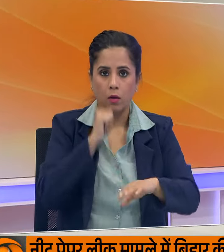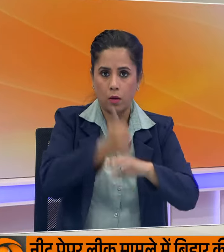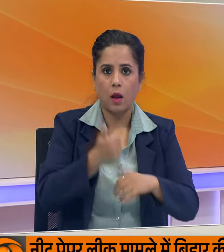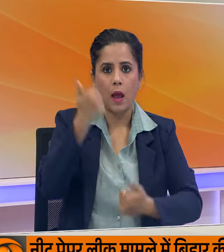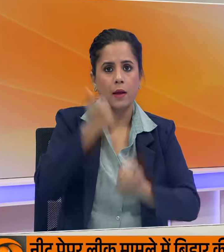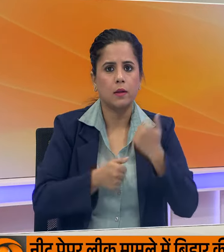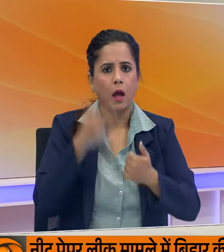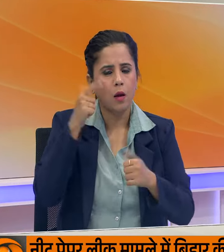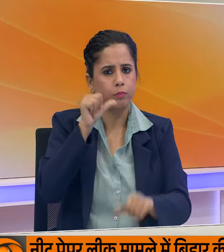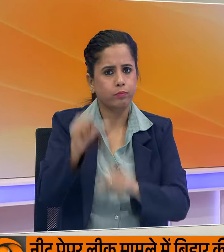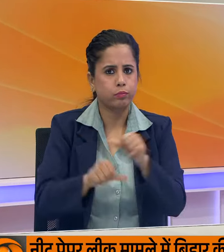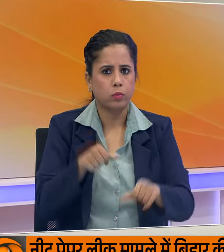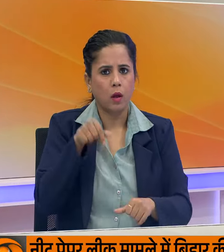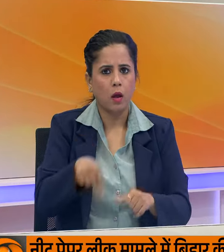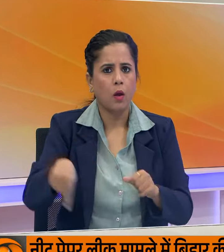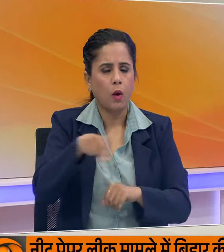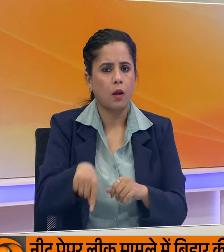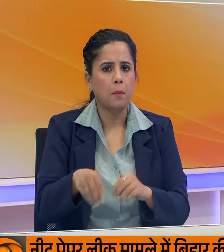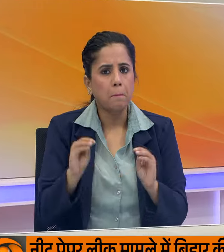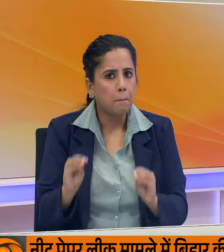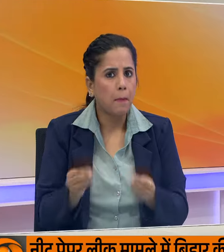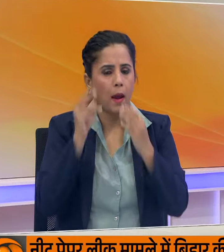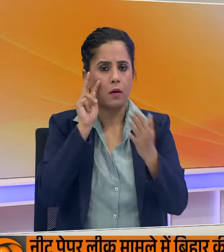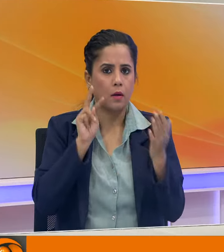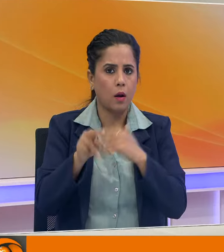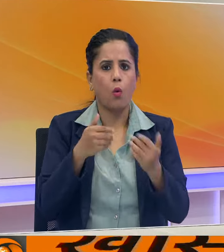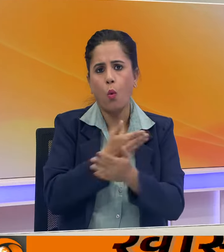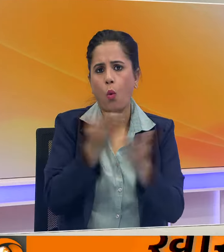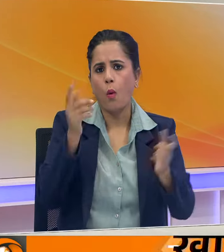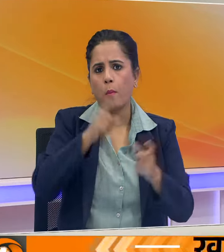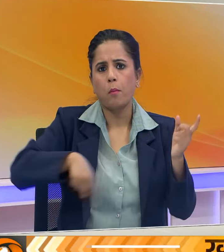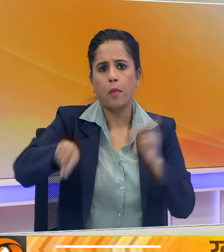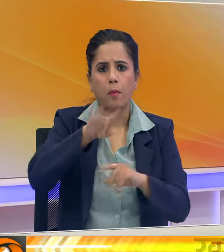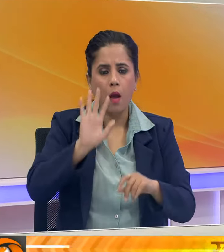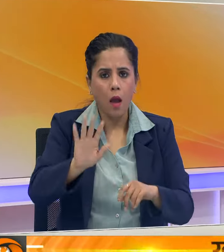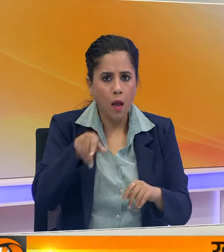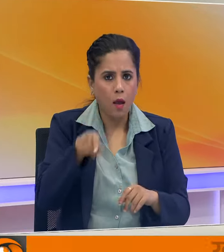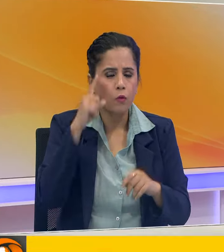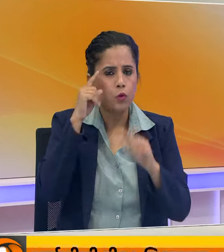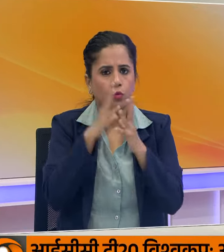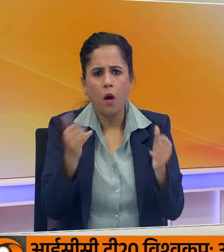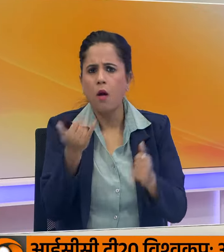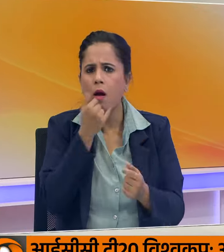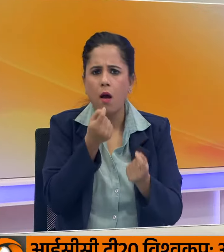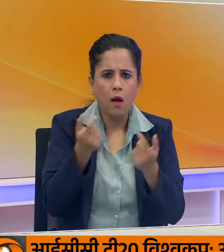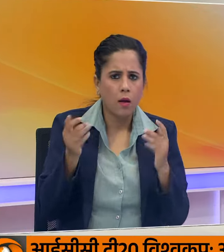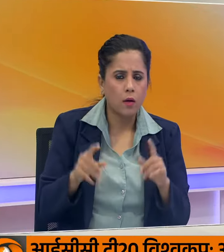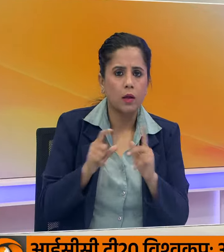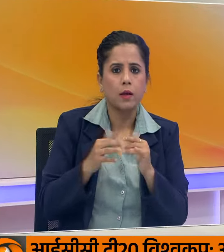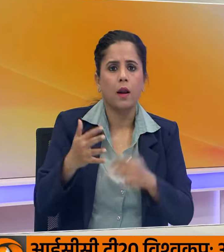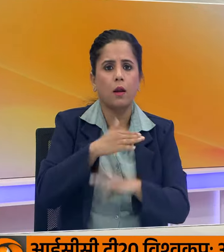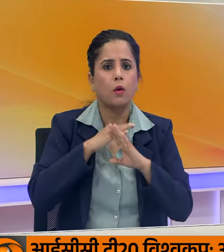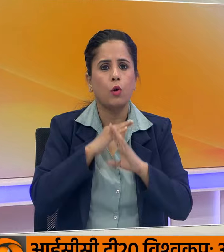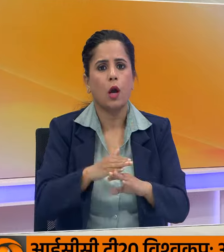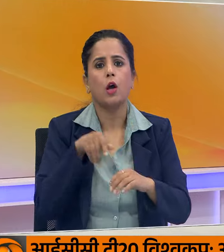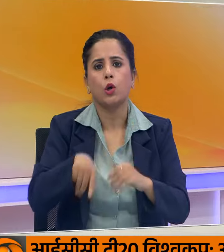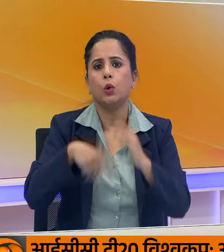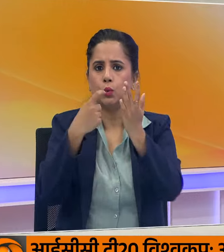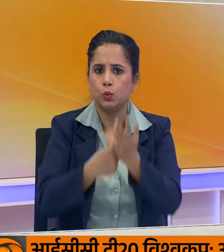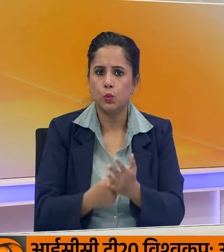परीक्षा प्रक्रिया की दक्षता में में सुधार सभी संभावित कदाचार को समाप्त करने डेटा सुरक्षा प्रोटोकॉल को